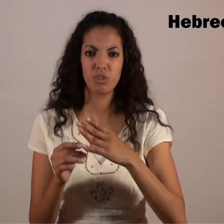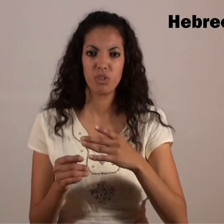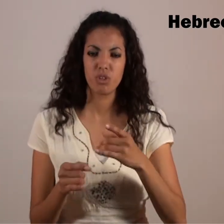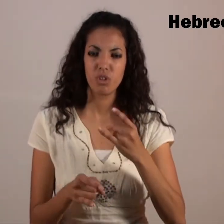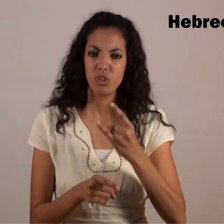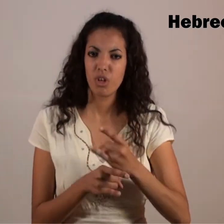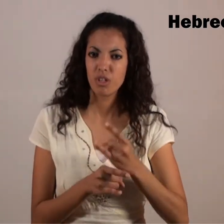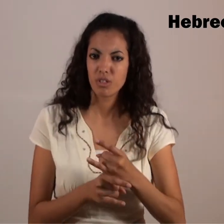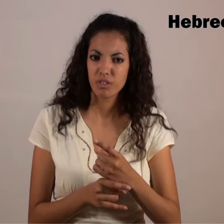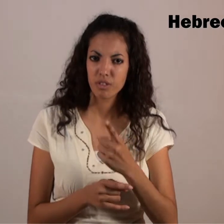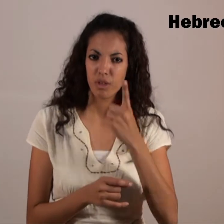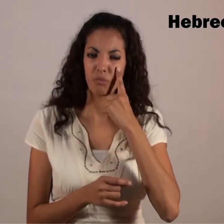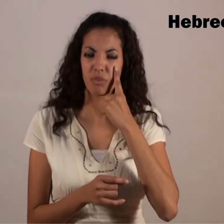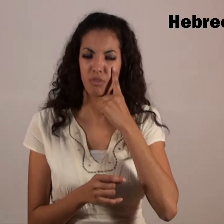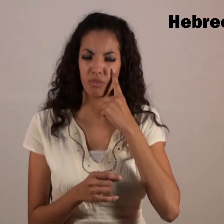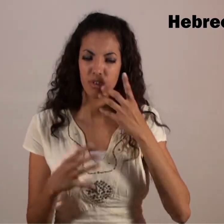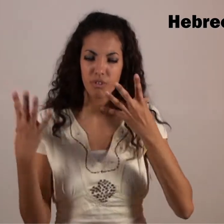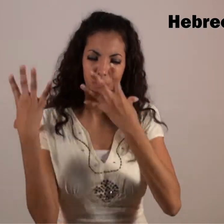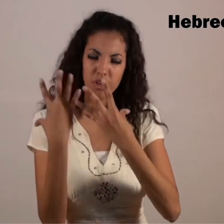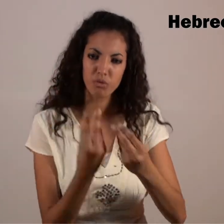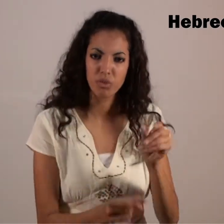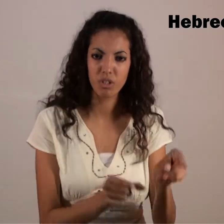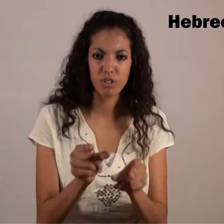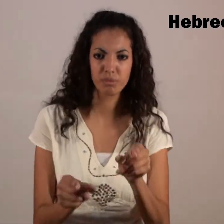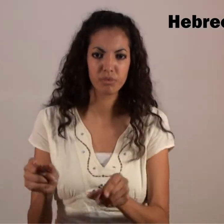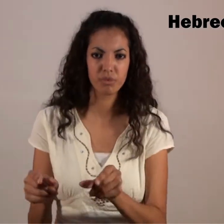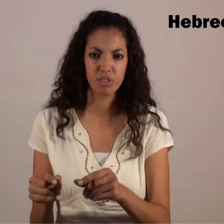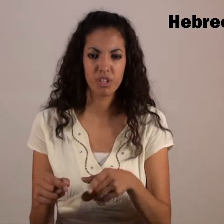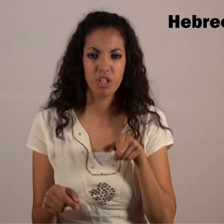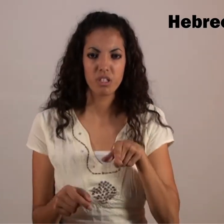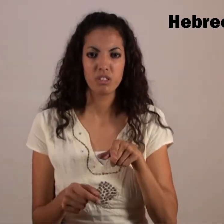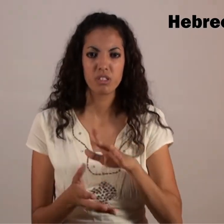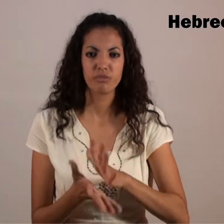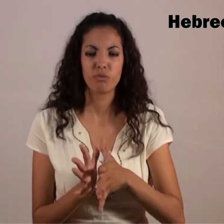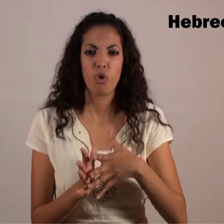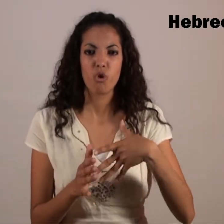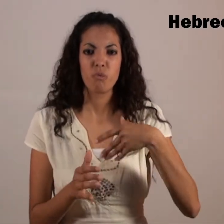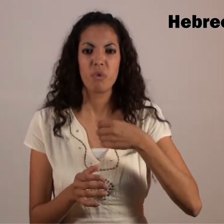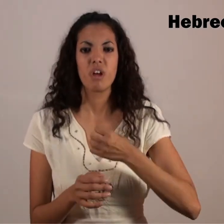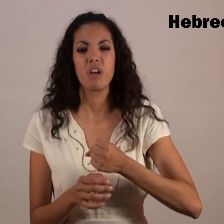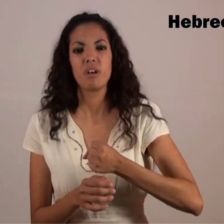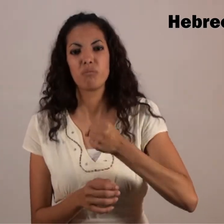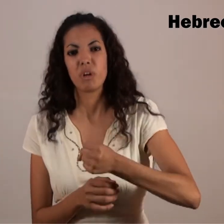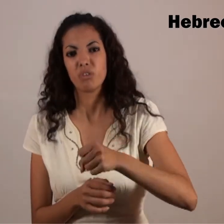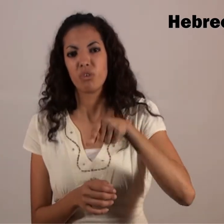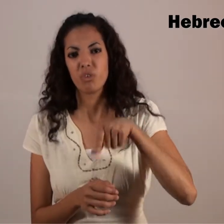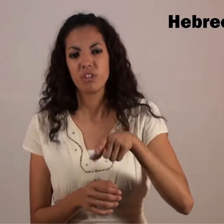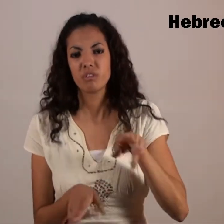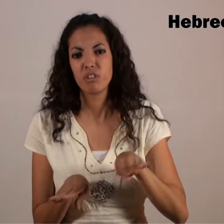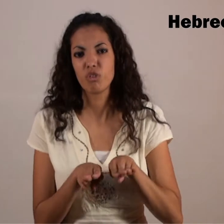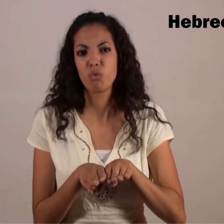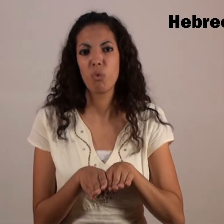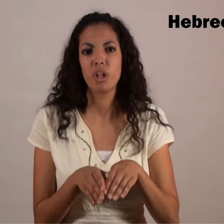para interceder por ellos. Porque tal sumo sacerdote nos convenía, santo, inocente, sin